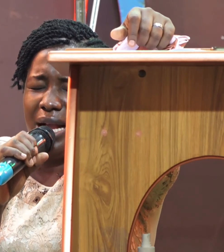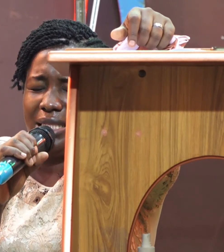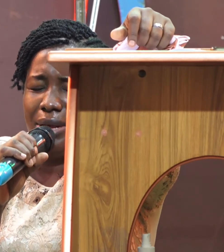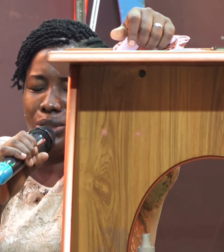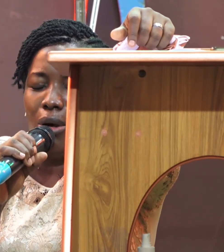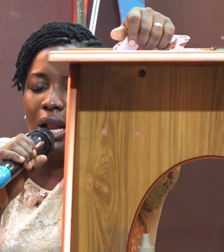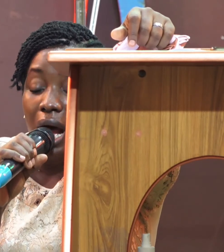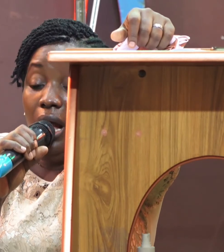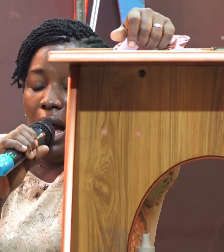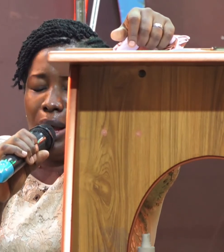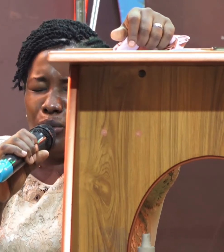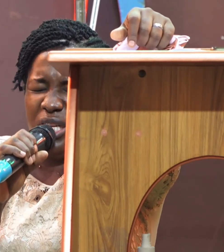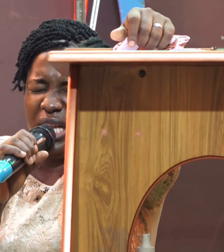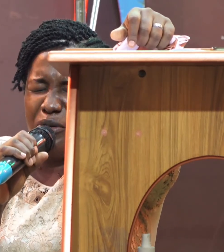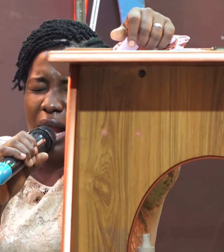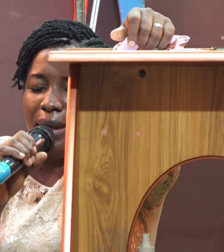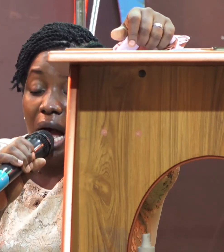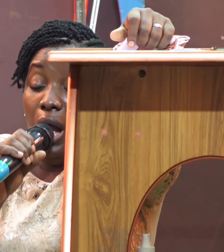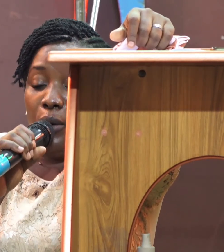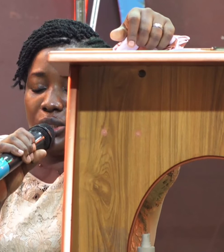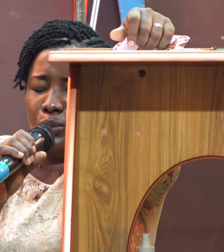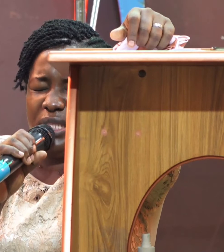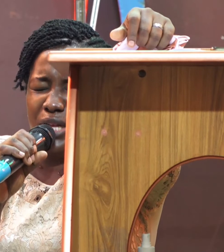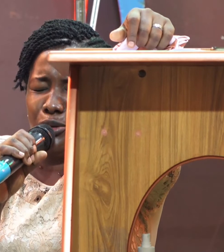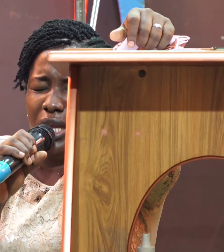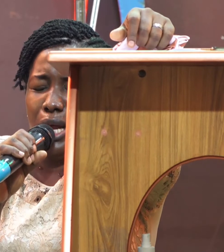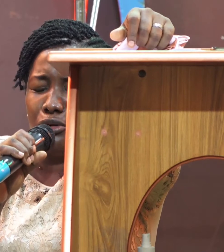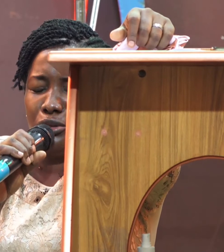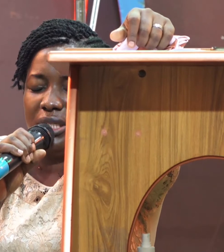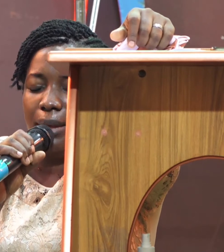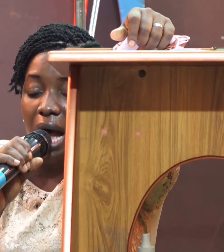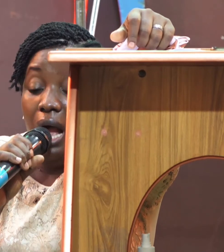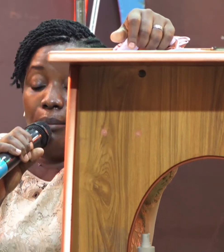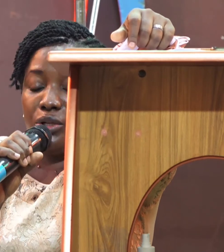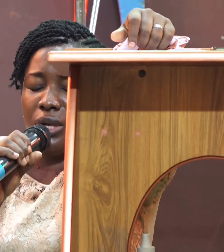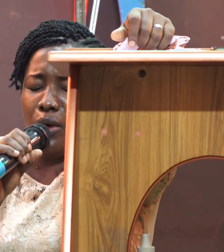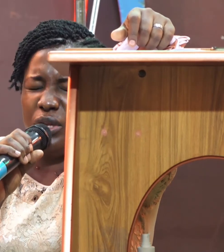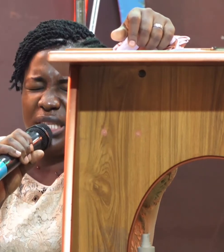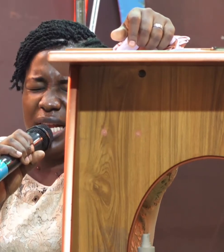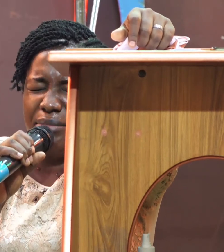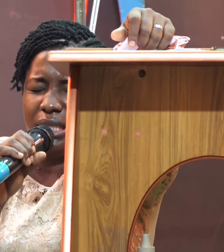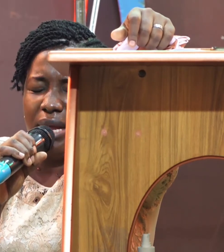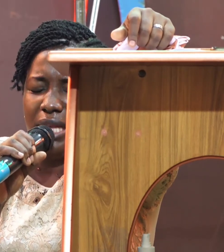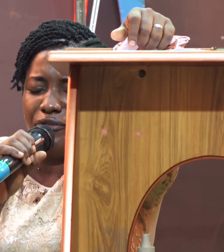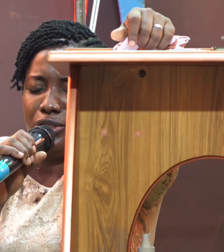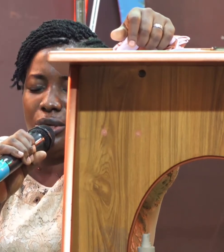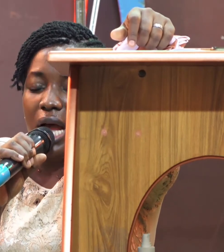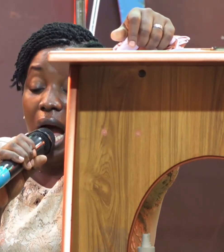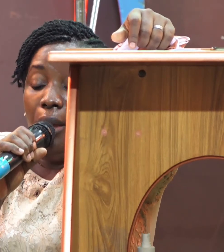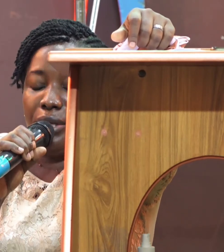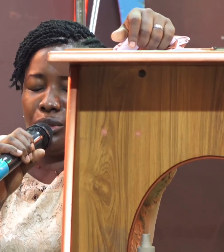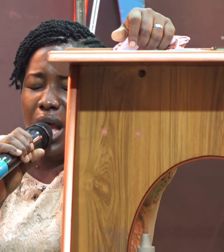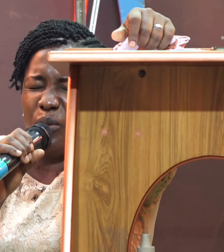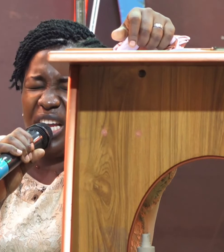tura venga teba swala. Aba kuita mukama, wasubiza tokenda kutuita ba. Wetu na kuita nemiti maja fejo